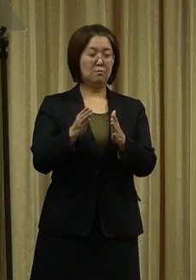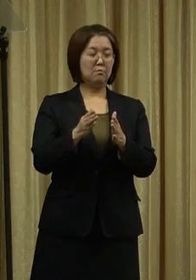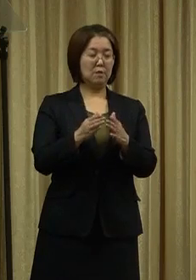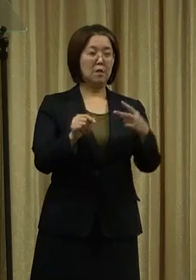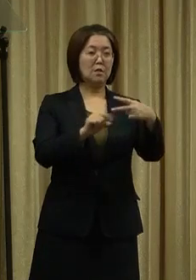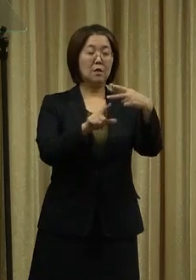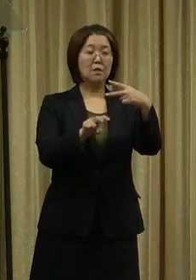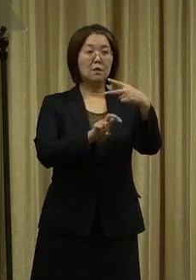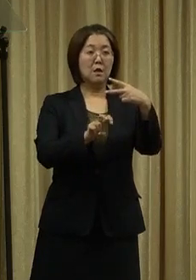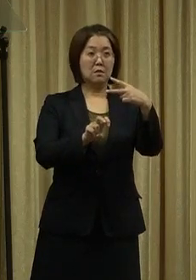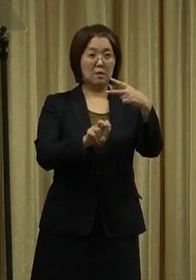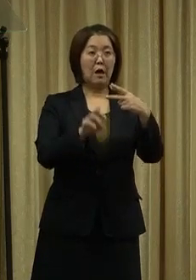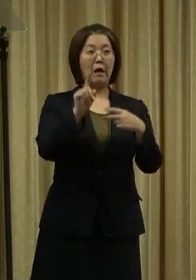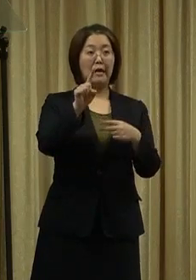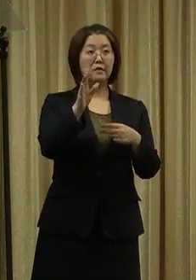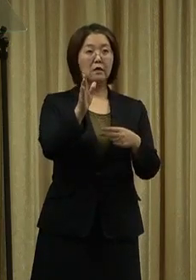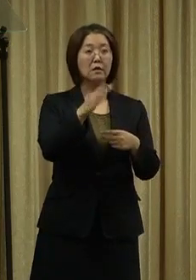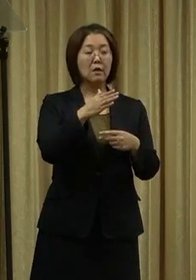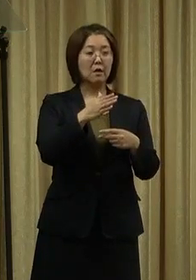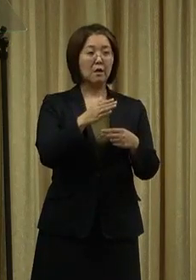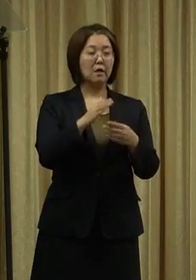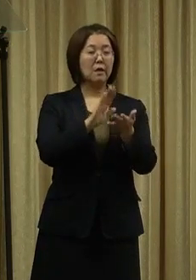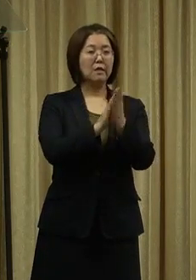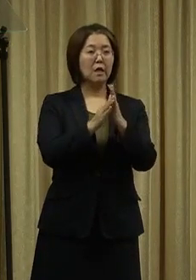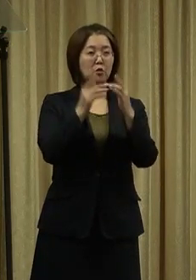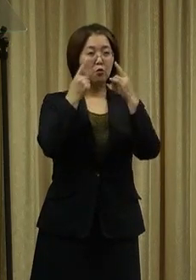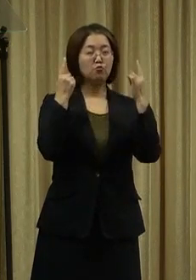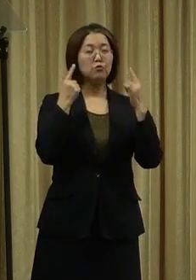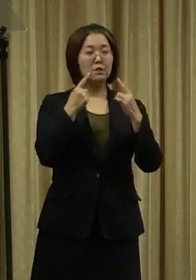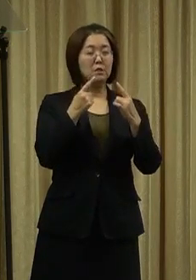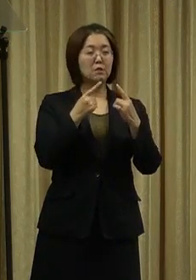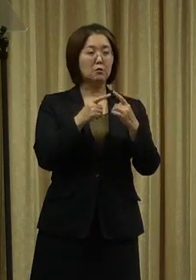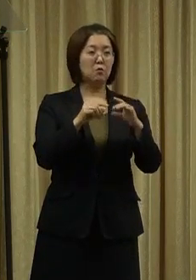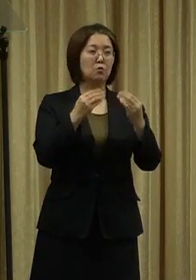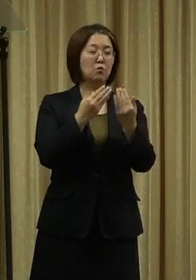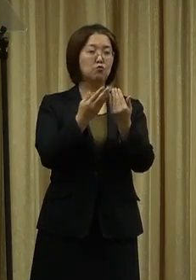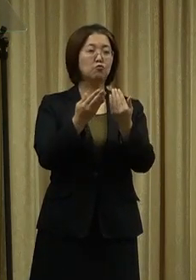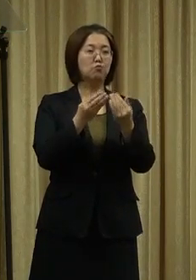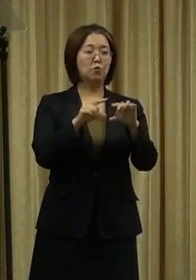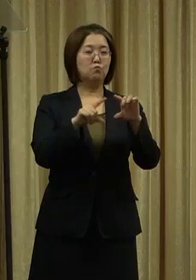明日2月の20日から県独自のクーポンの配布を開始をいたします。